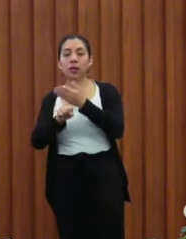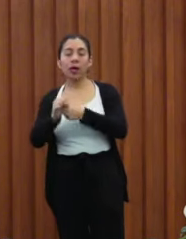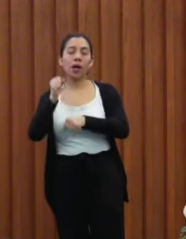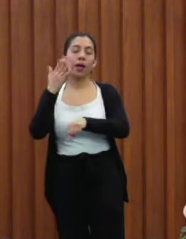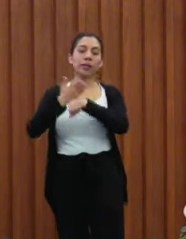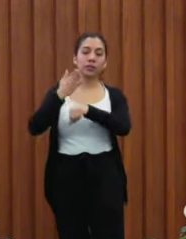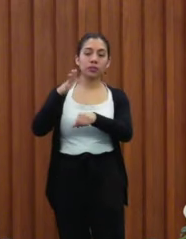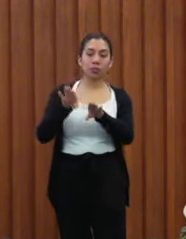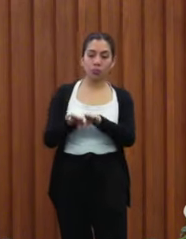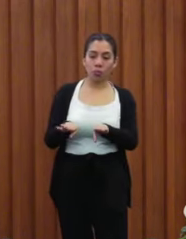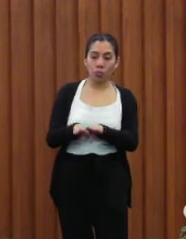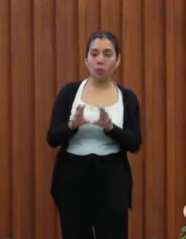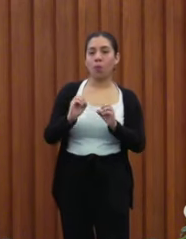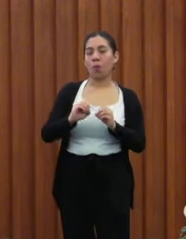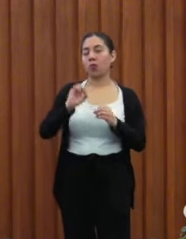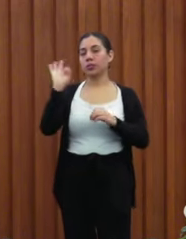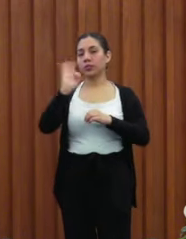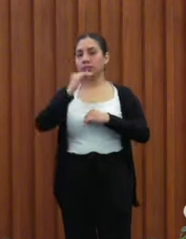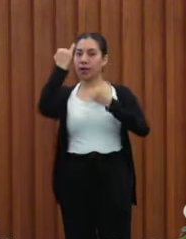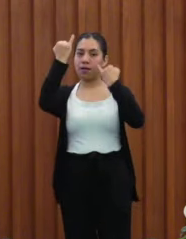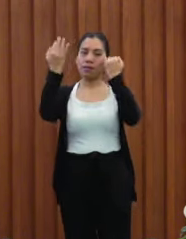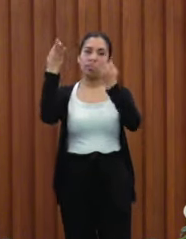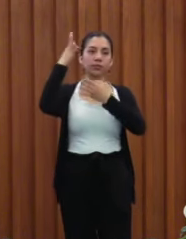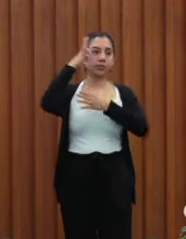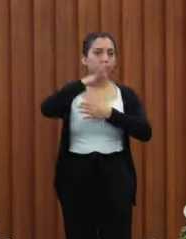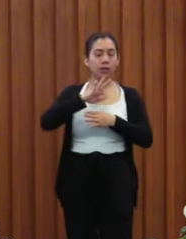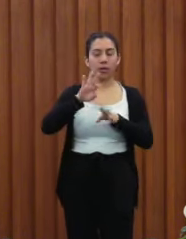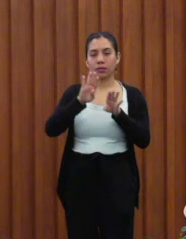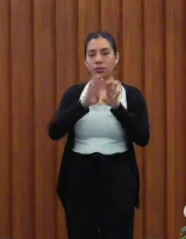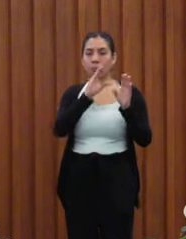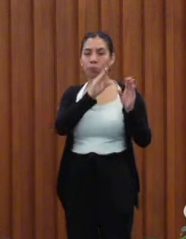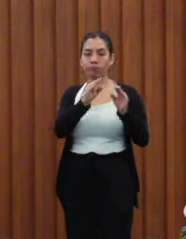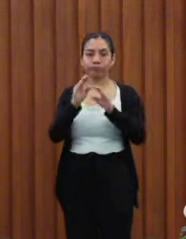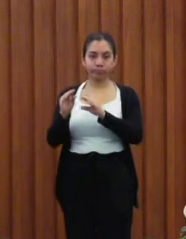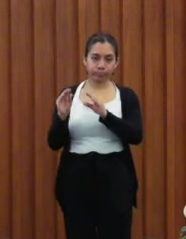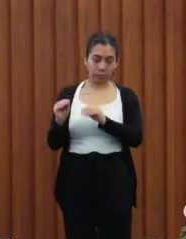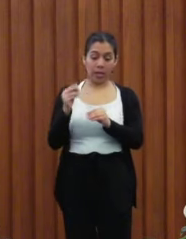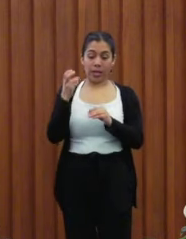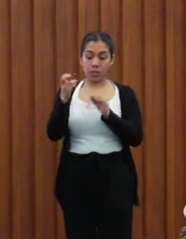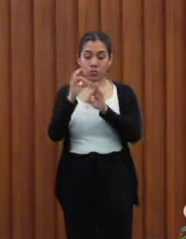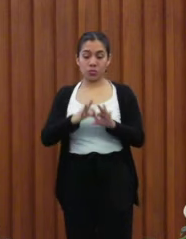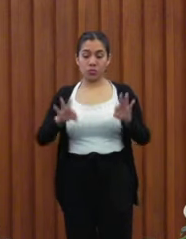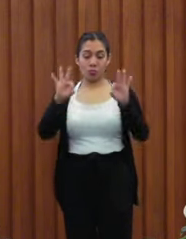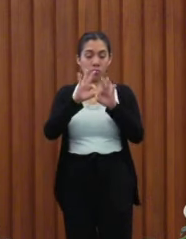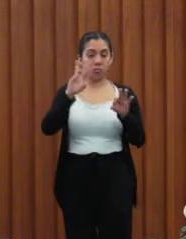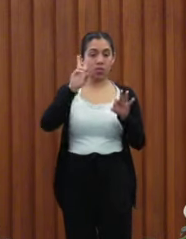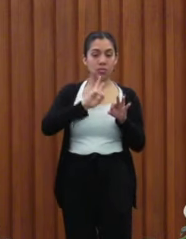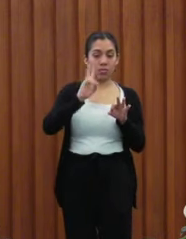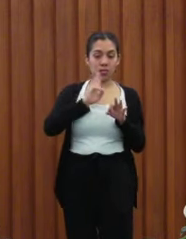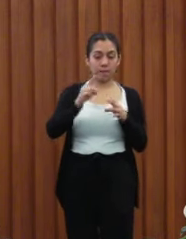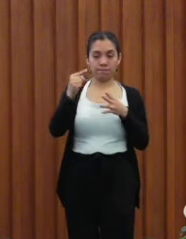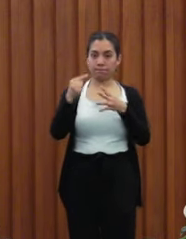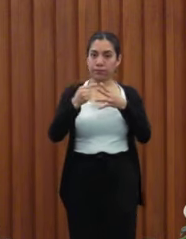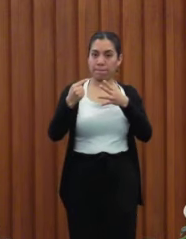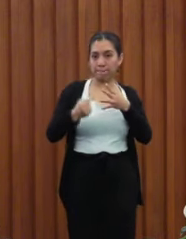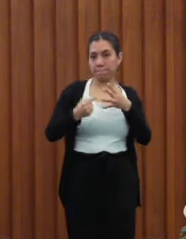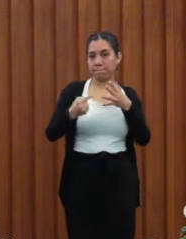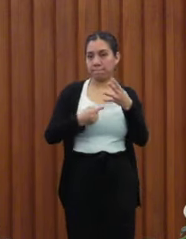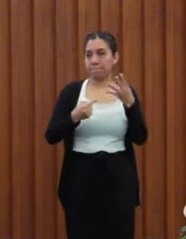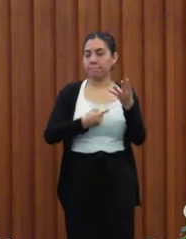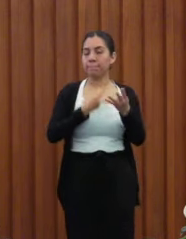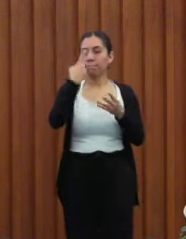prejuicios, con el que esto se convierta no nada más en una herramienta de lo que se está reportando a través